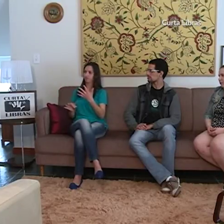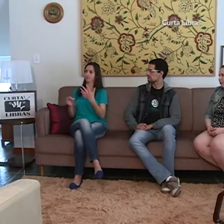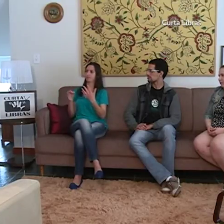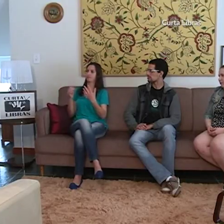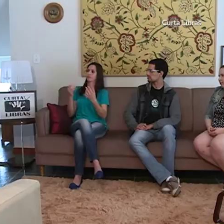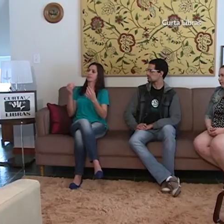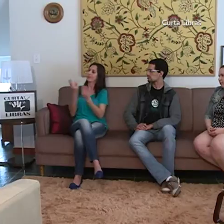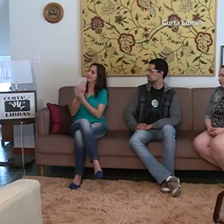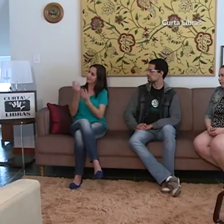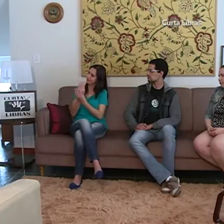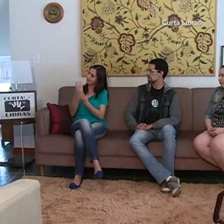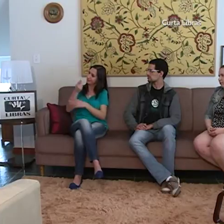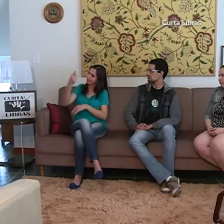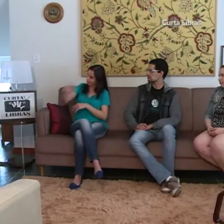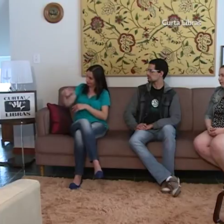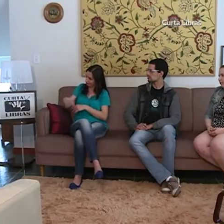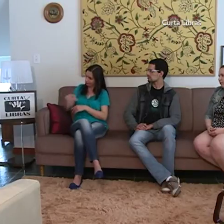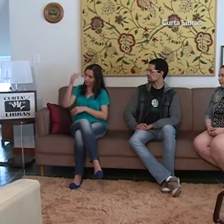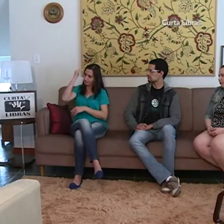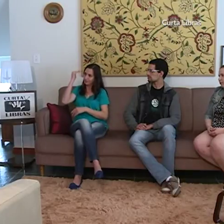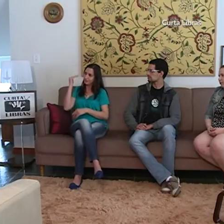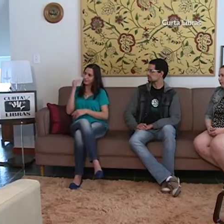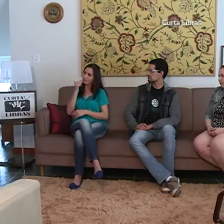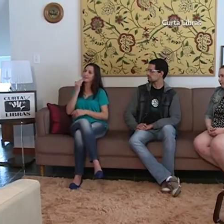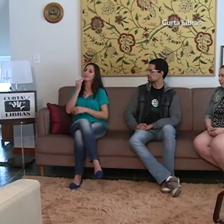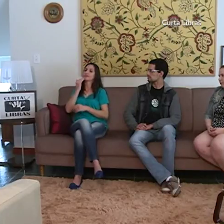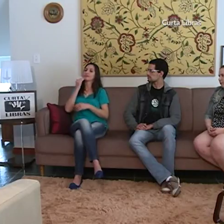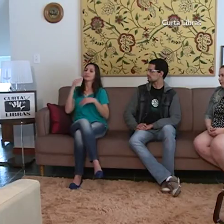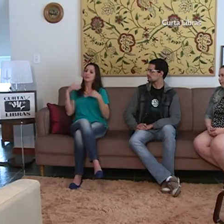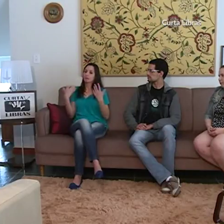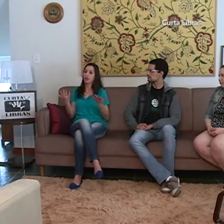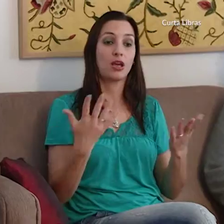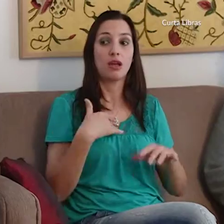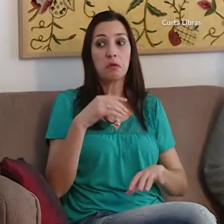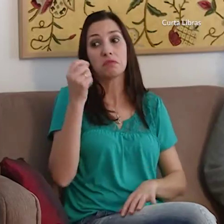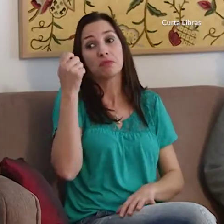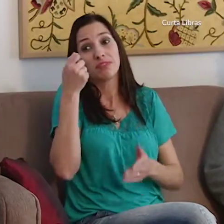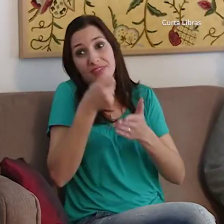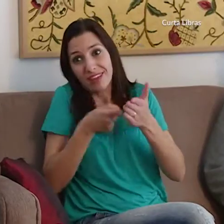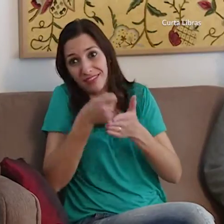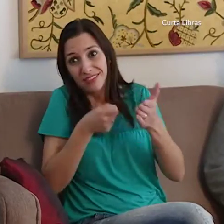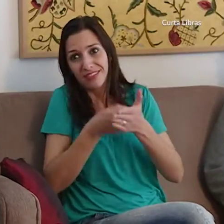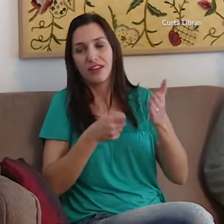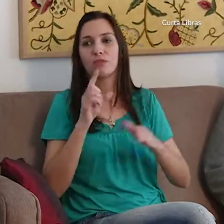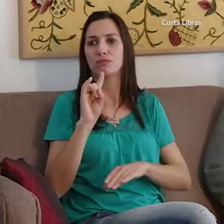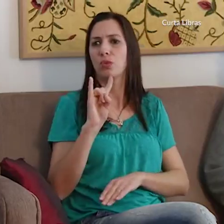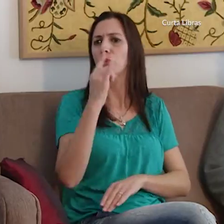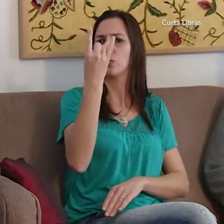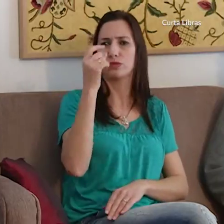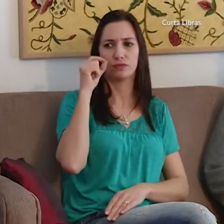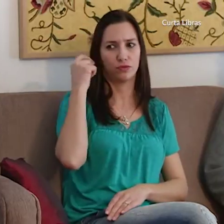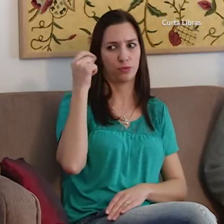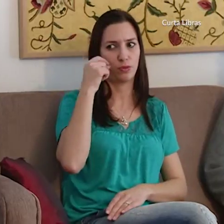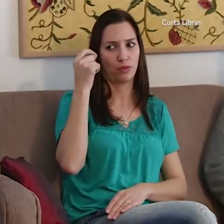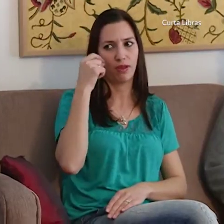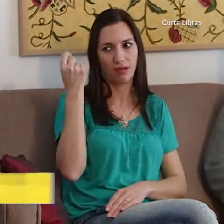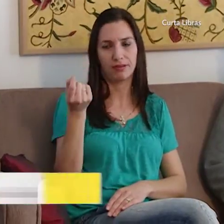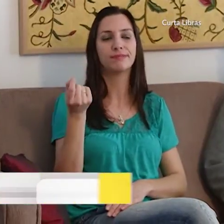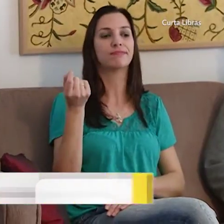não havia o programa de cotas aqui na UFSM. Então, no último ano, eu resolvi tentar em uma instituição